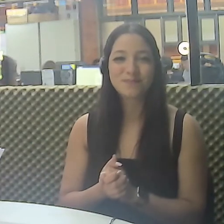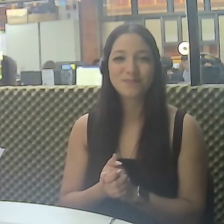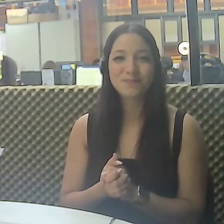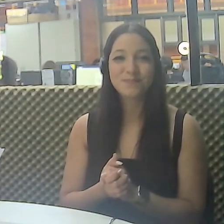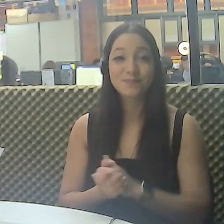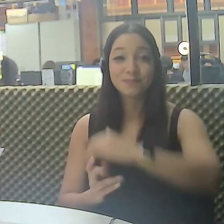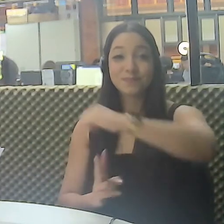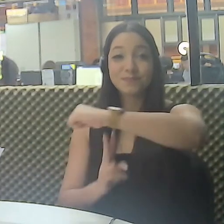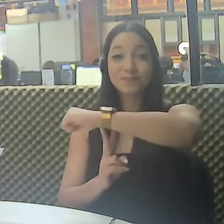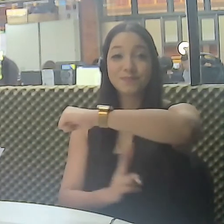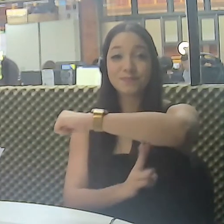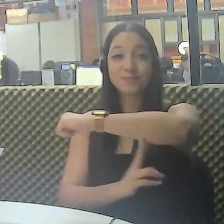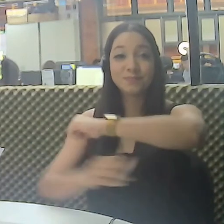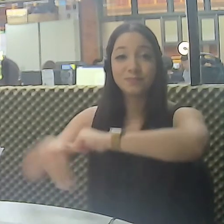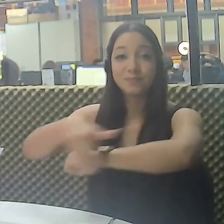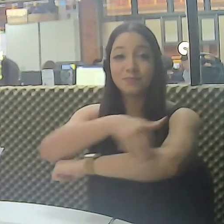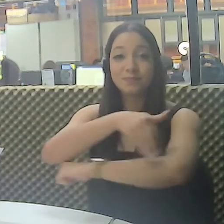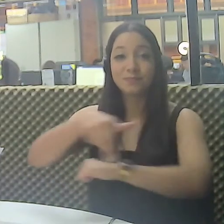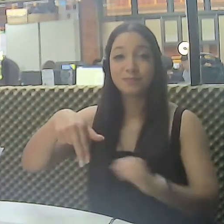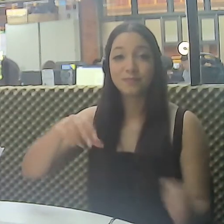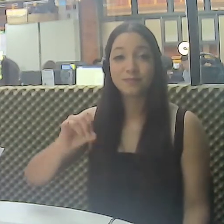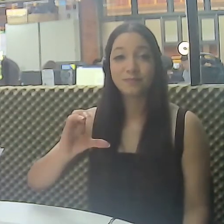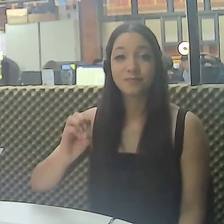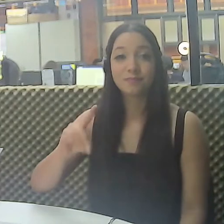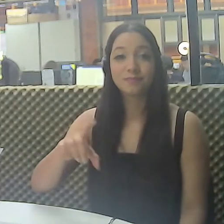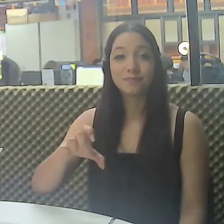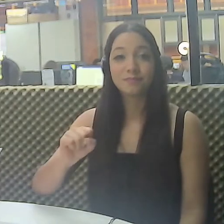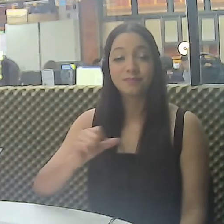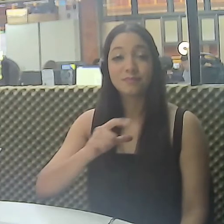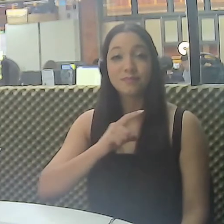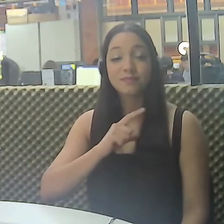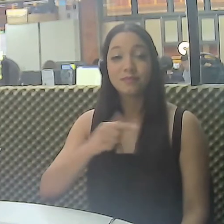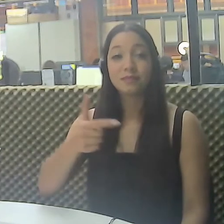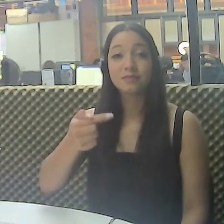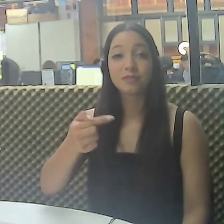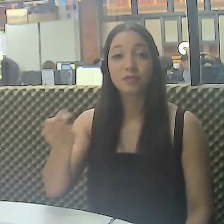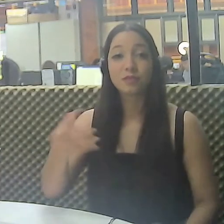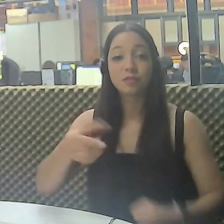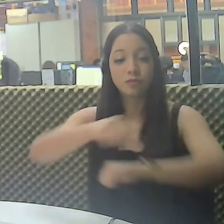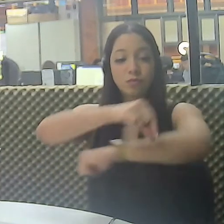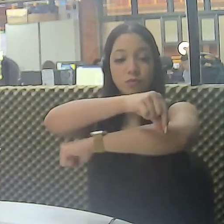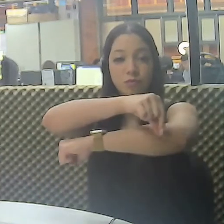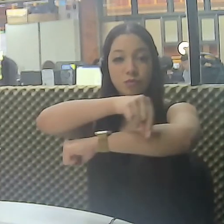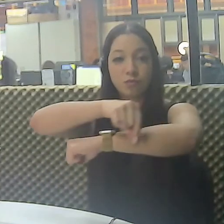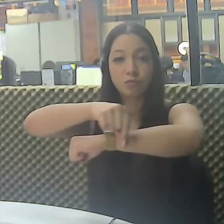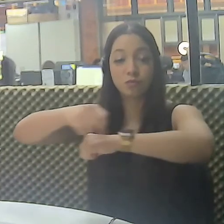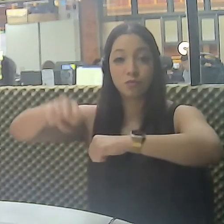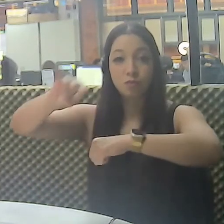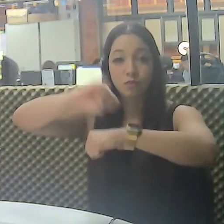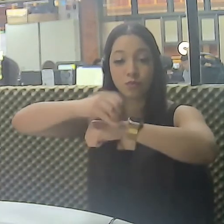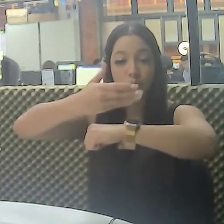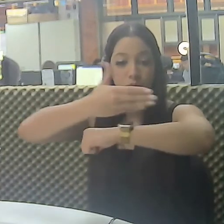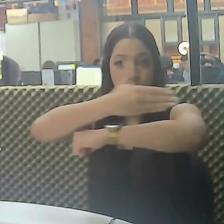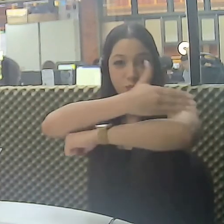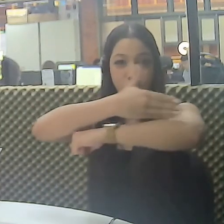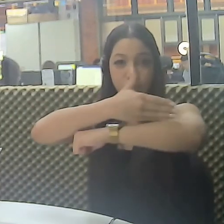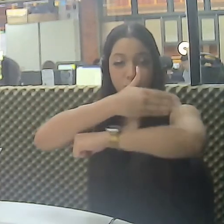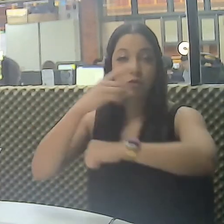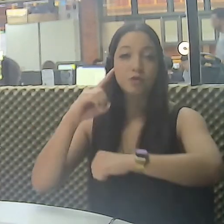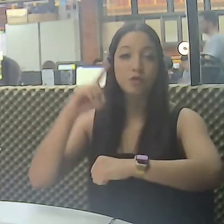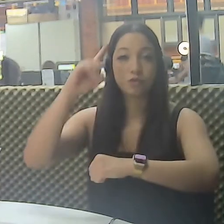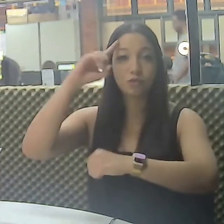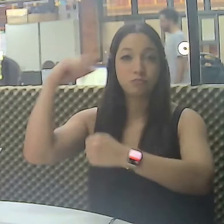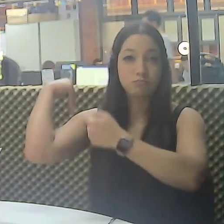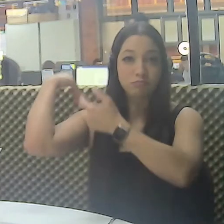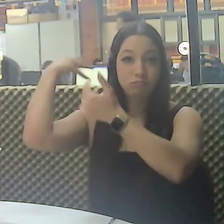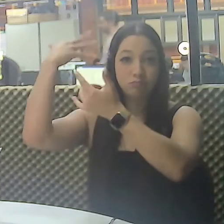O viaduto da Avenida Nicomedes Alves dos Santos recebeu a instalação de 7 vigas em seu vão central. Ao longo dos últimos dias,